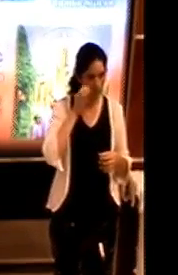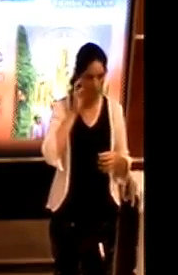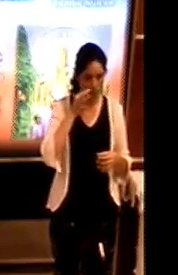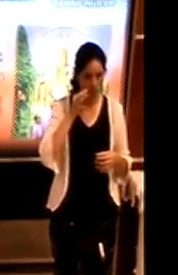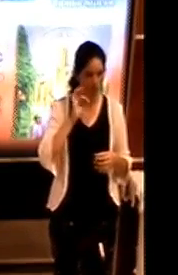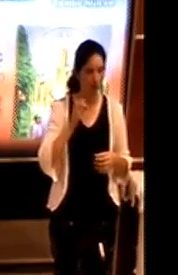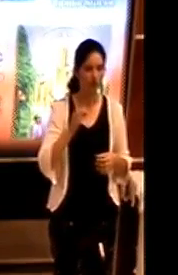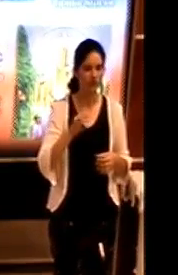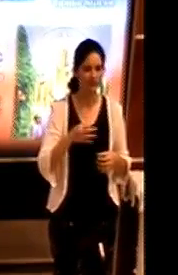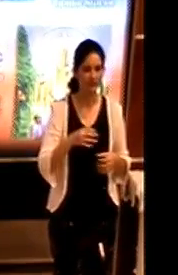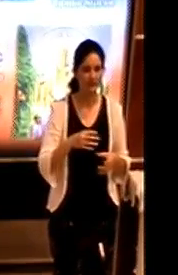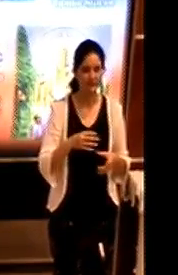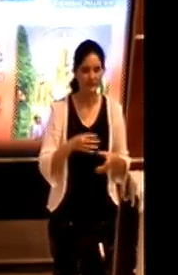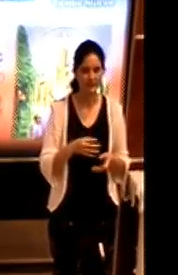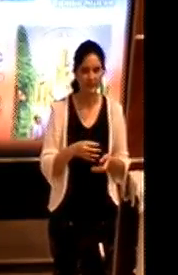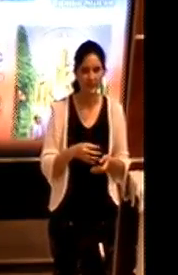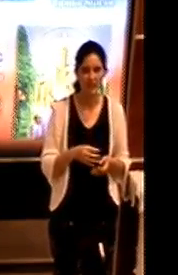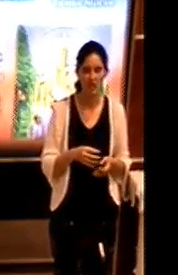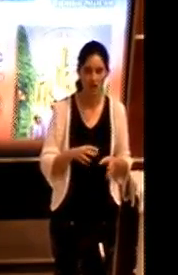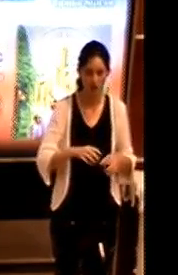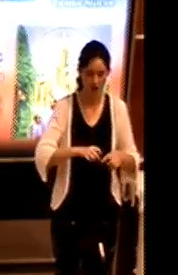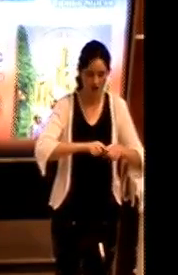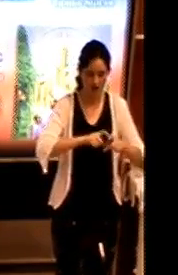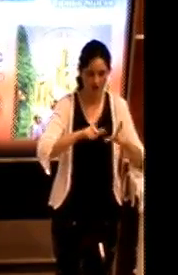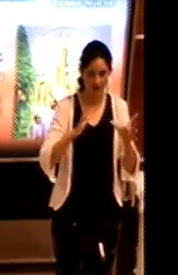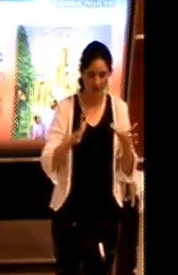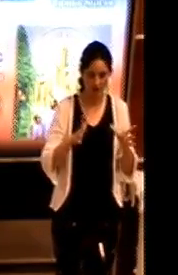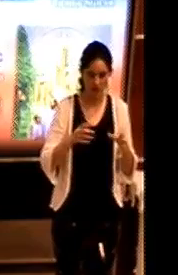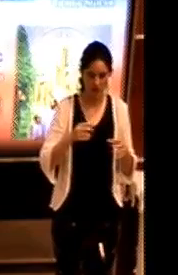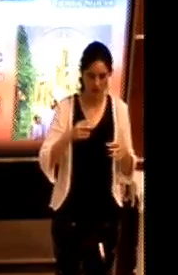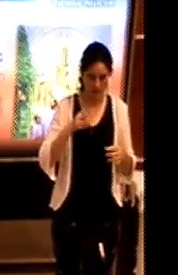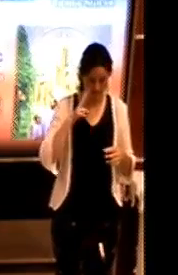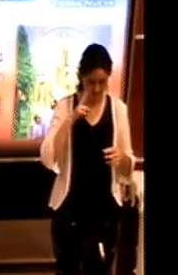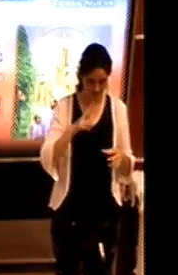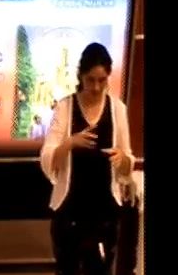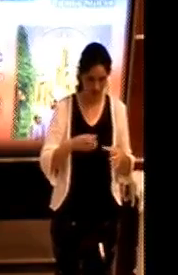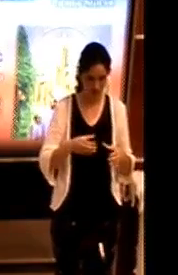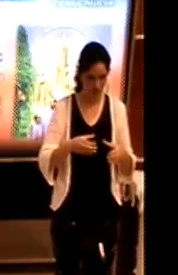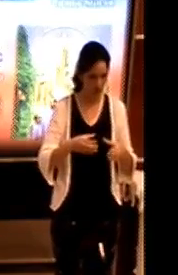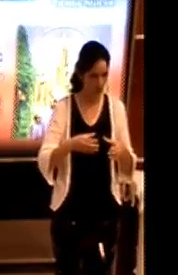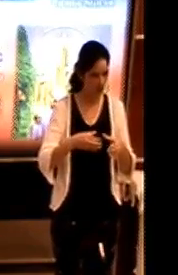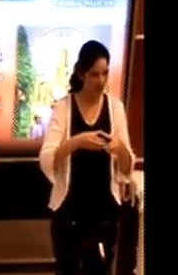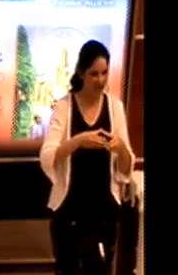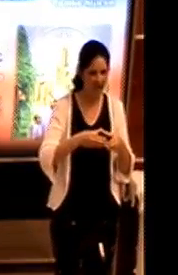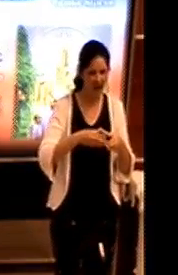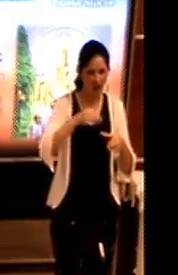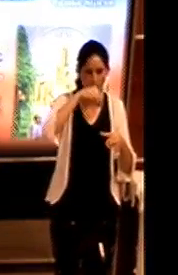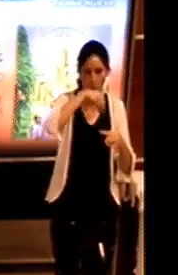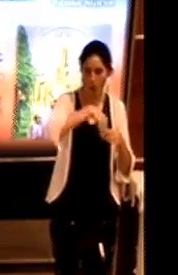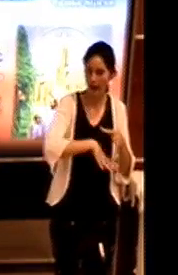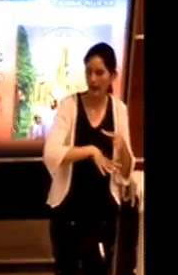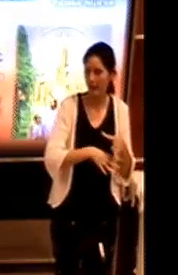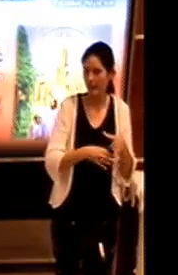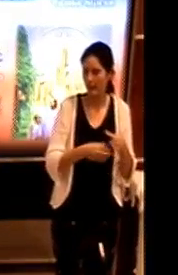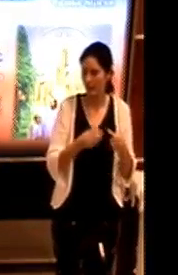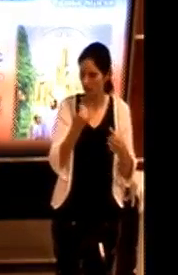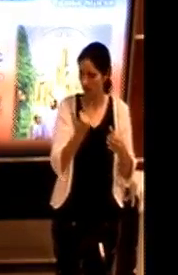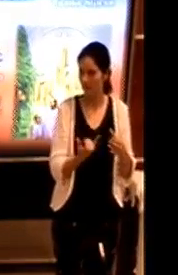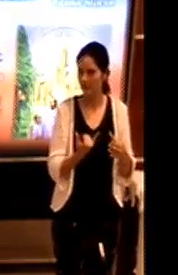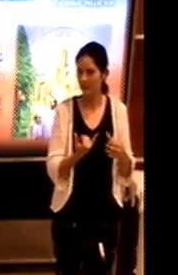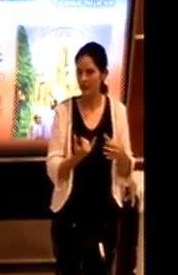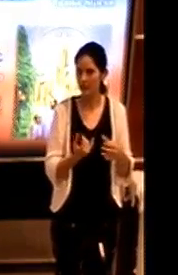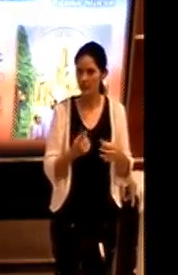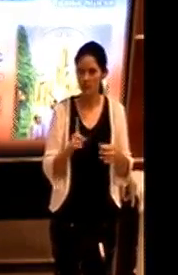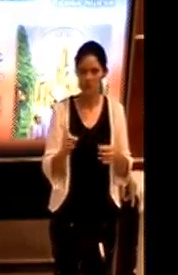encontró que la caja de bombones tenía un agujero no demasiado grande, de manera que no era fácil poner la mano